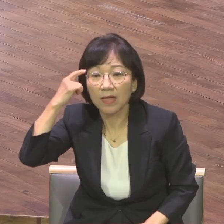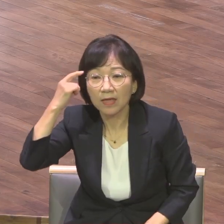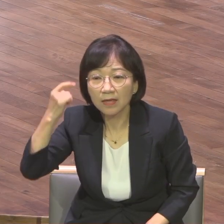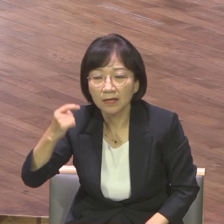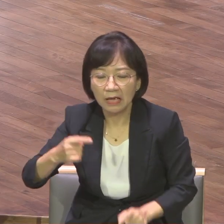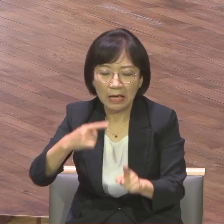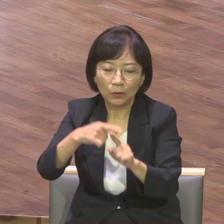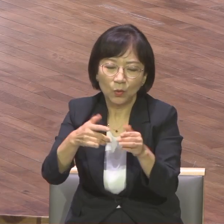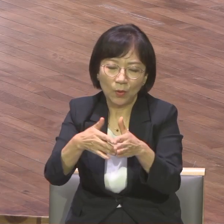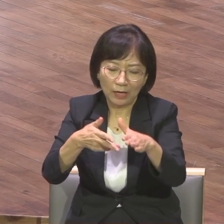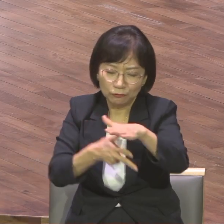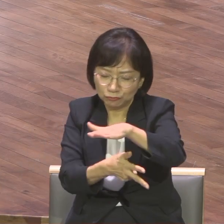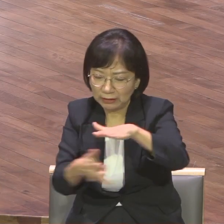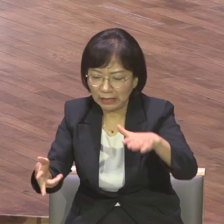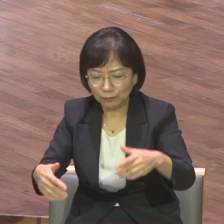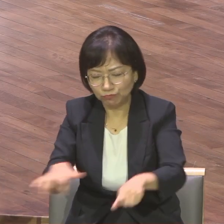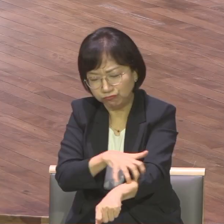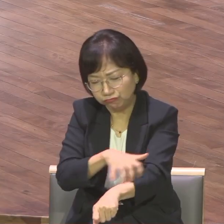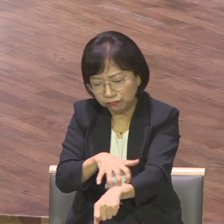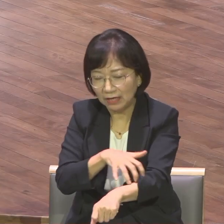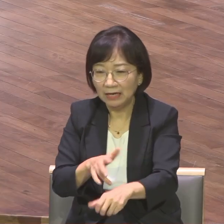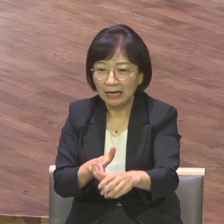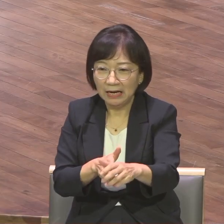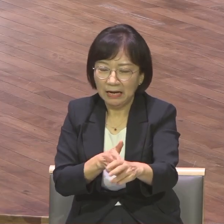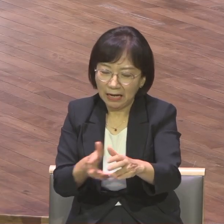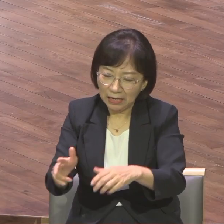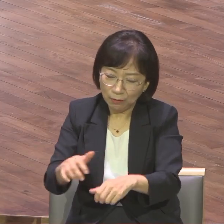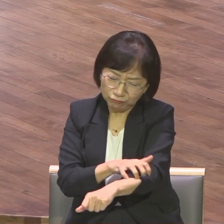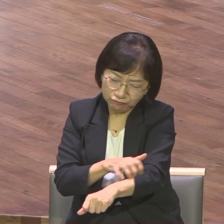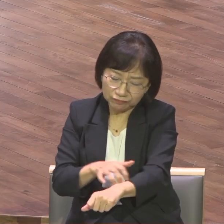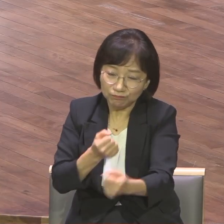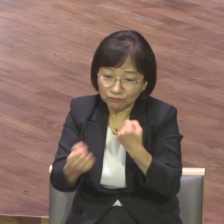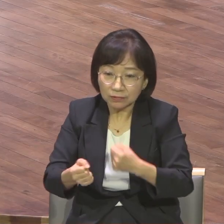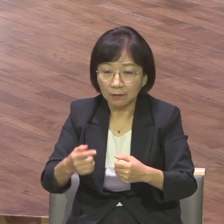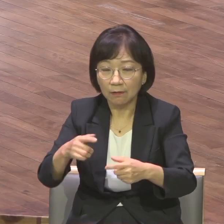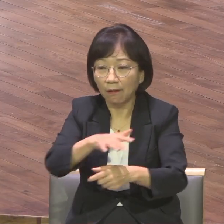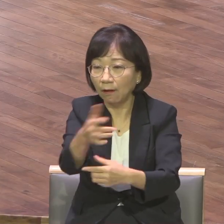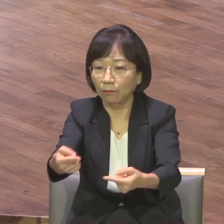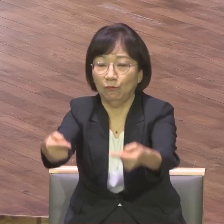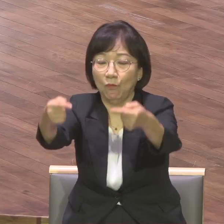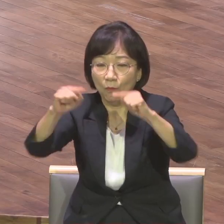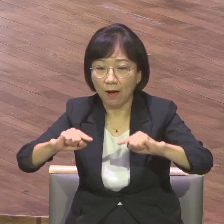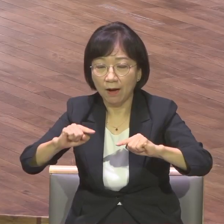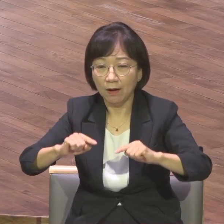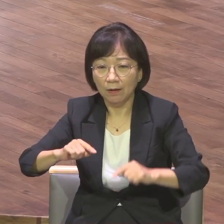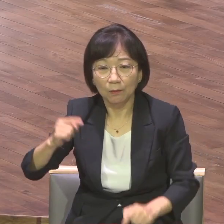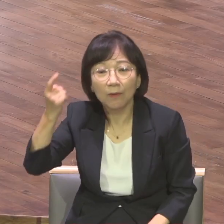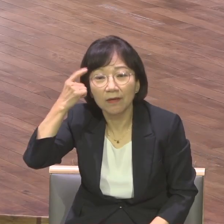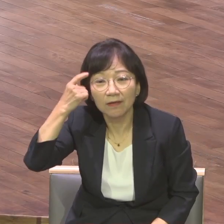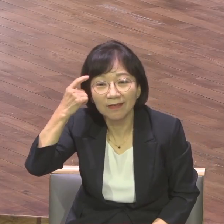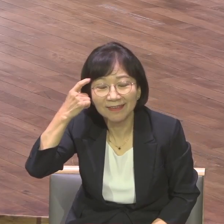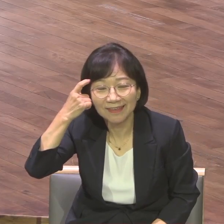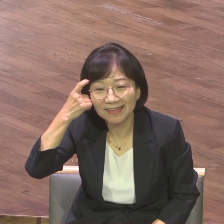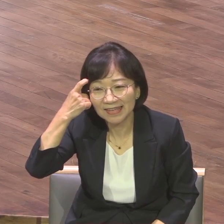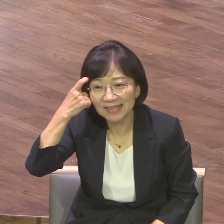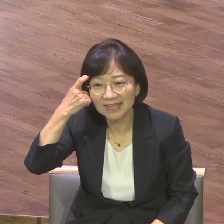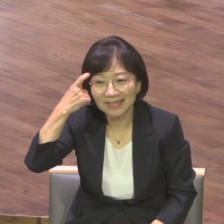복잡한데, 들어오고 나가고도 힘든데 왜 이 자리에 앉았냐 말이에요. 왜 하나님 이 자리에 앉겠냐 말이에요.